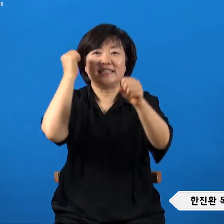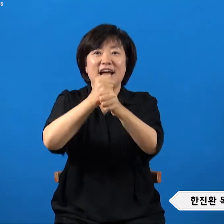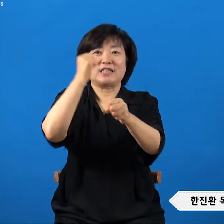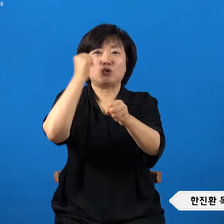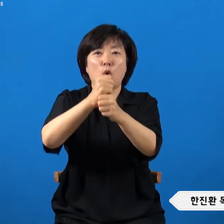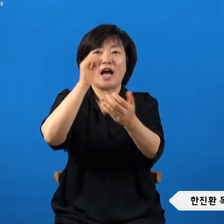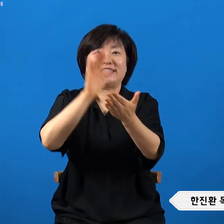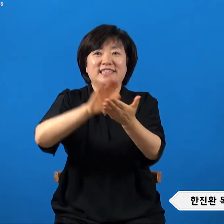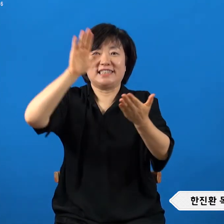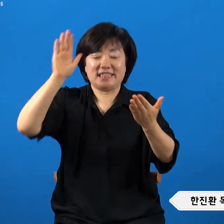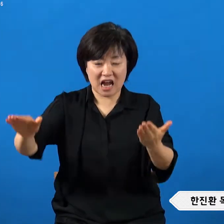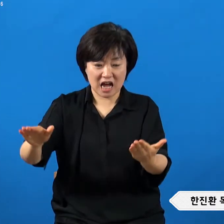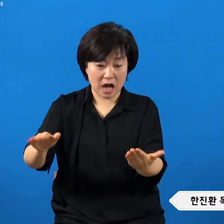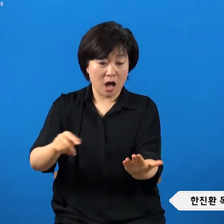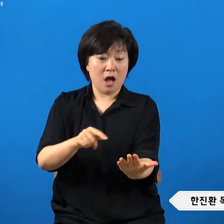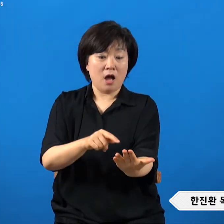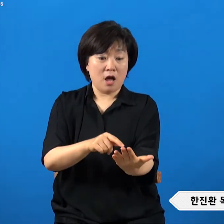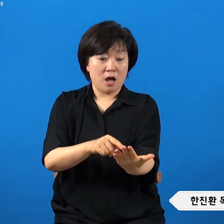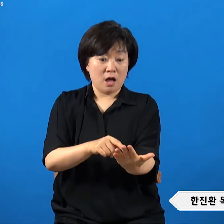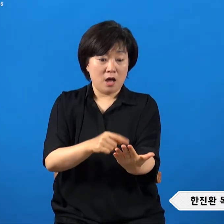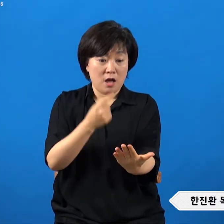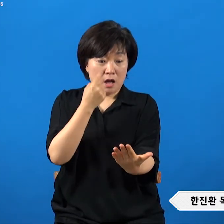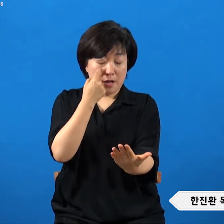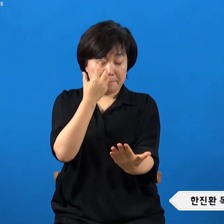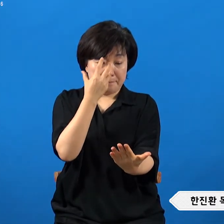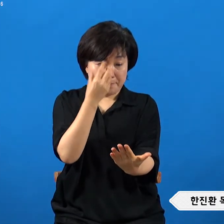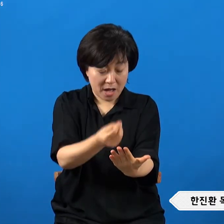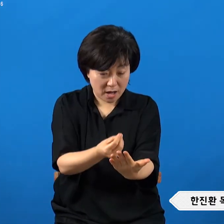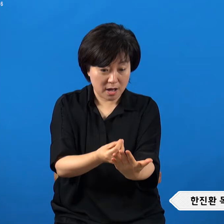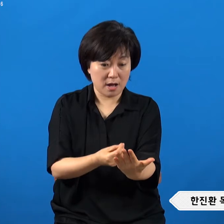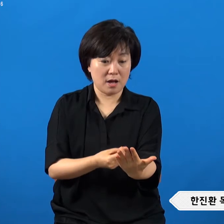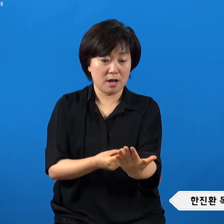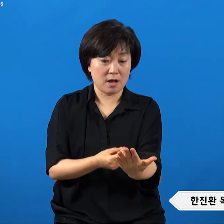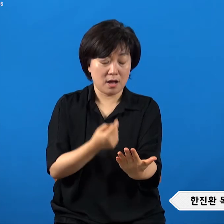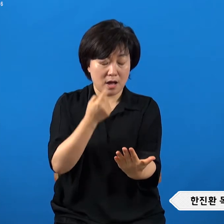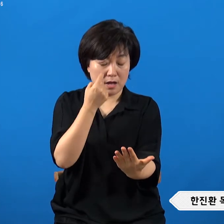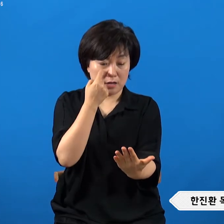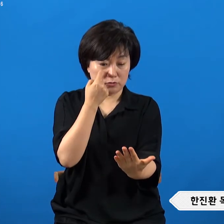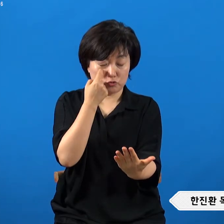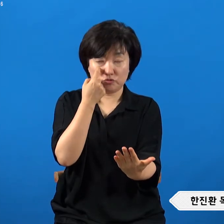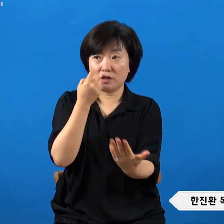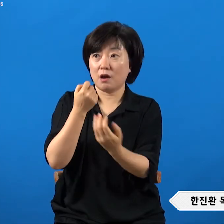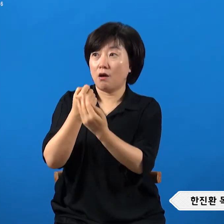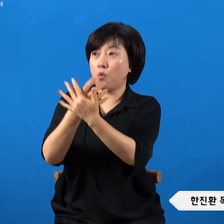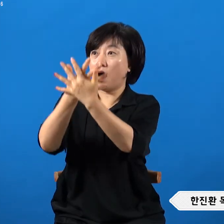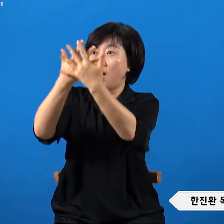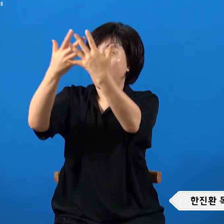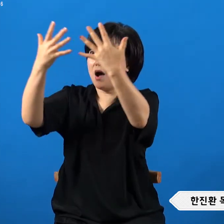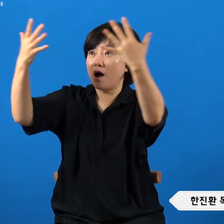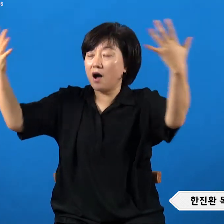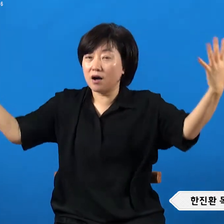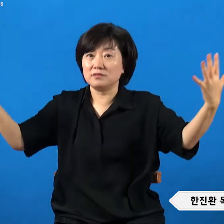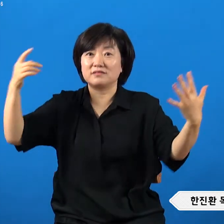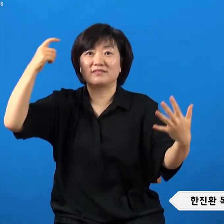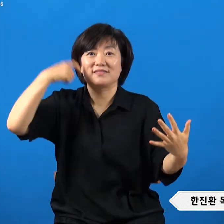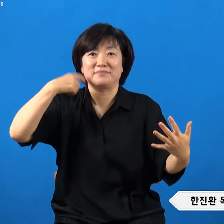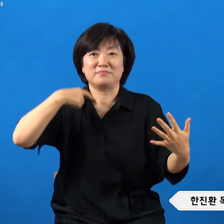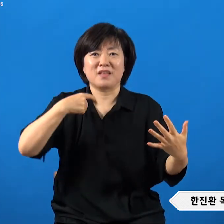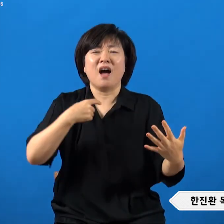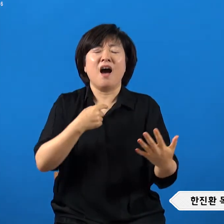그 구절이 눈에 쏙 들어옵니다. 진짜로 갑자기 눈앞이 환해지는 느낌이